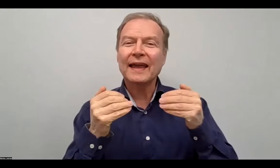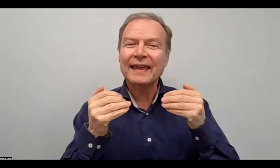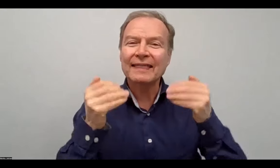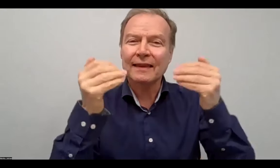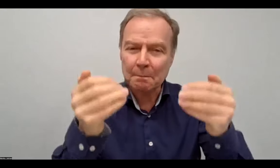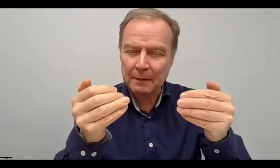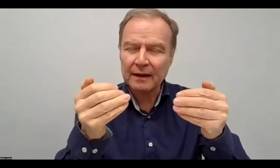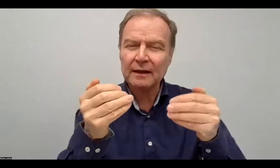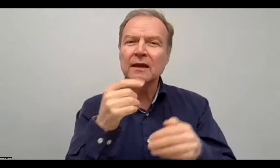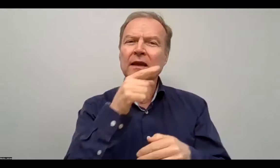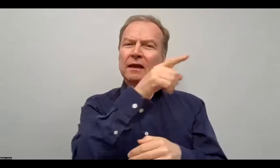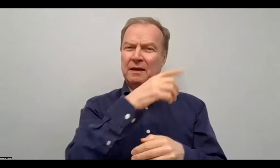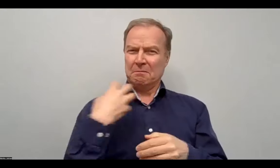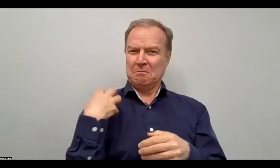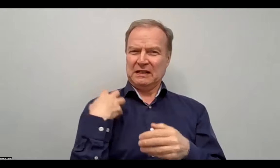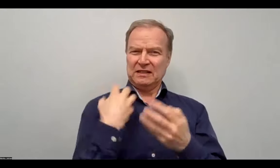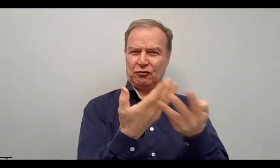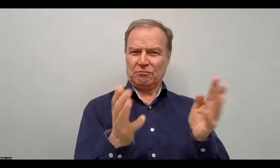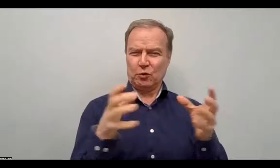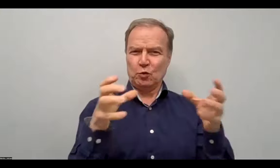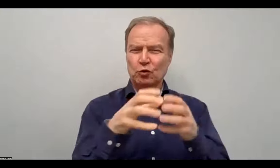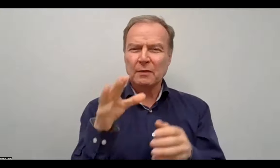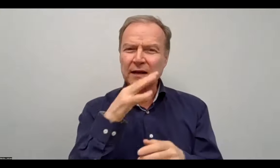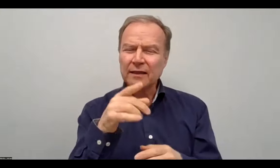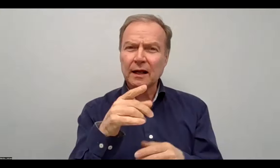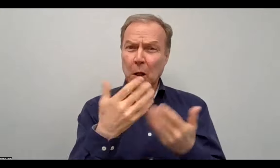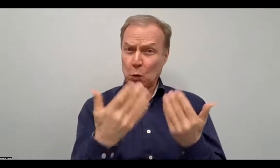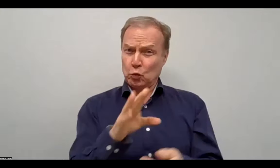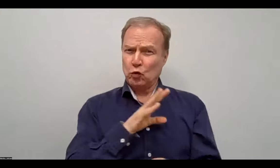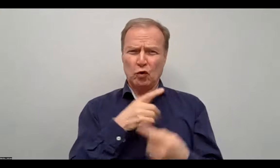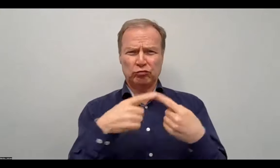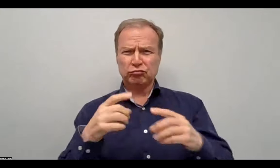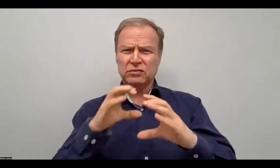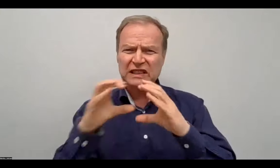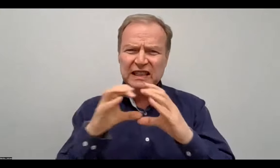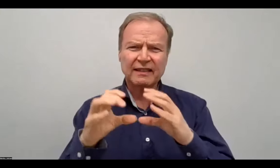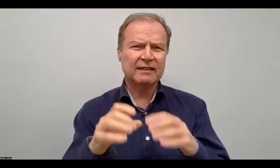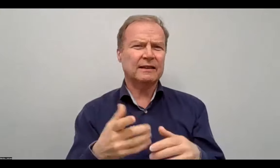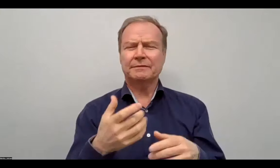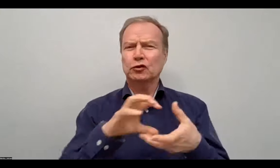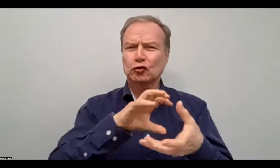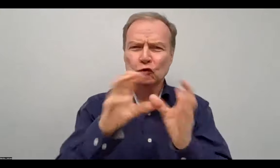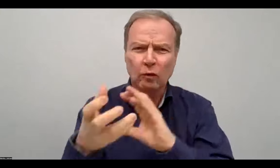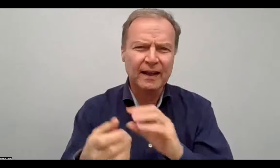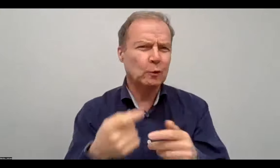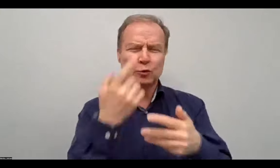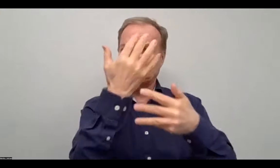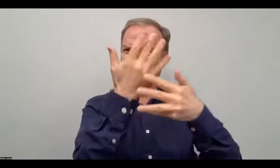esiin, niin on nimenomaan nyt kehittämisvaiheessa. Tämä ministeriön perustama työryhmä,